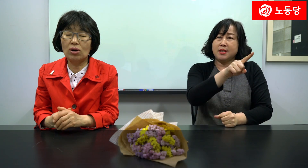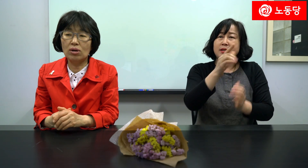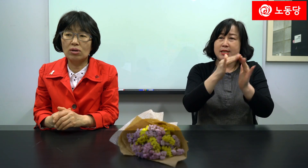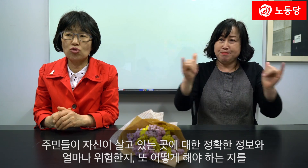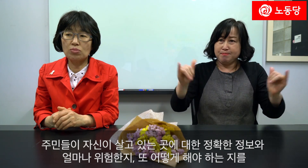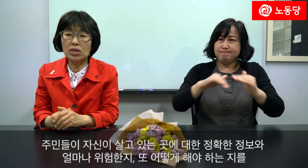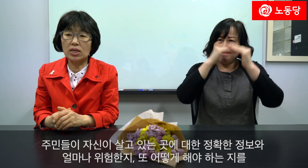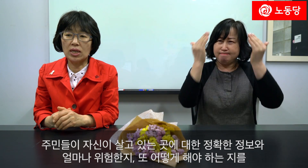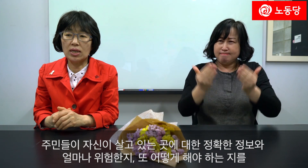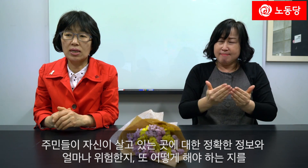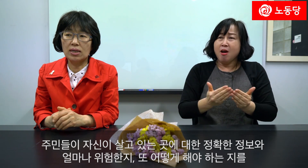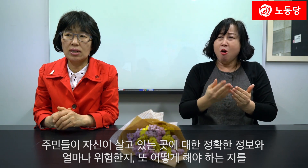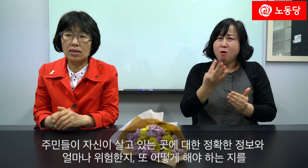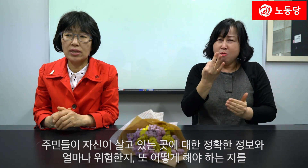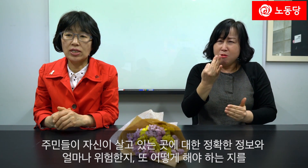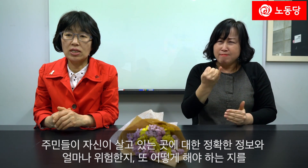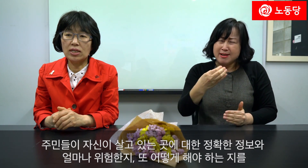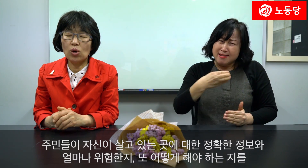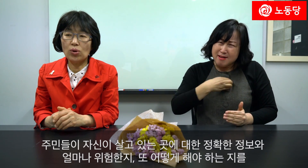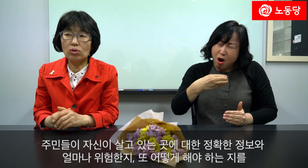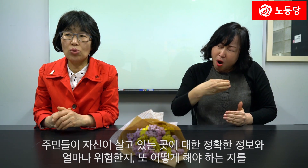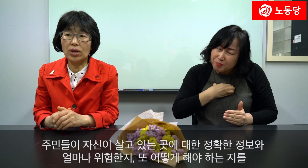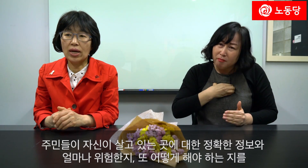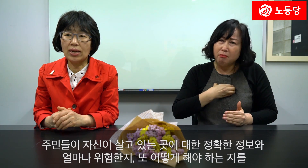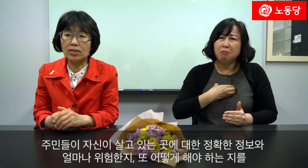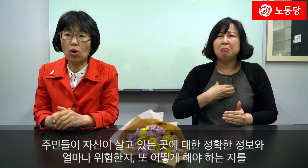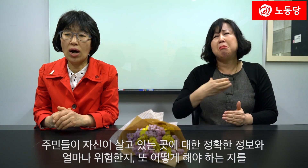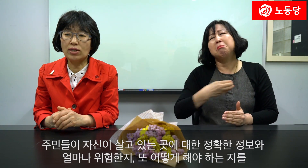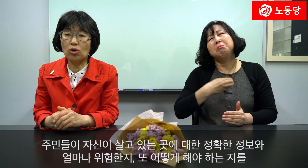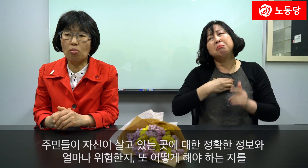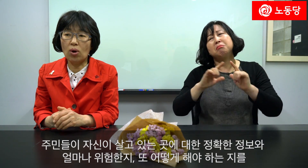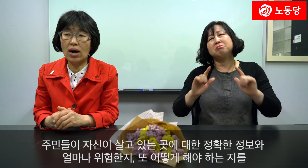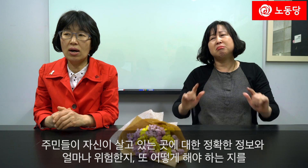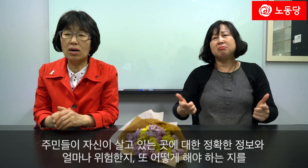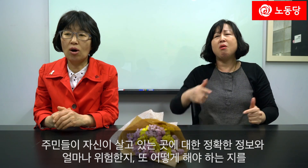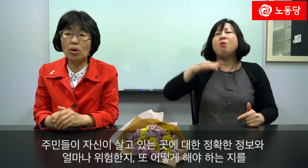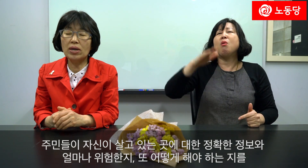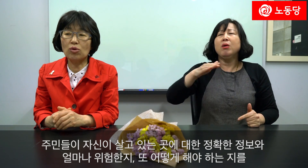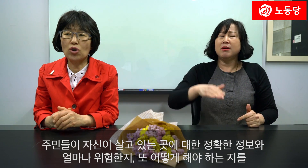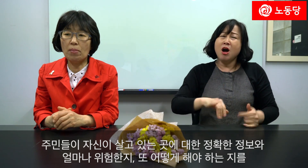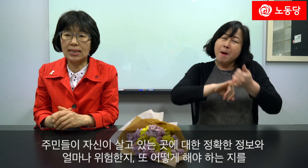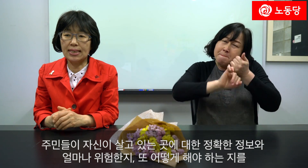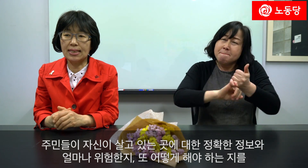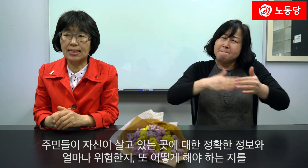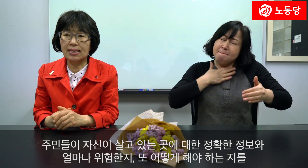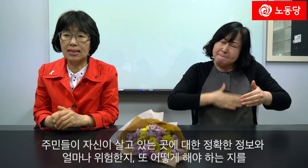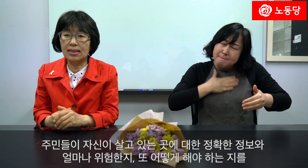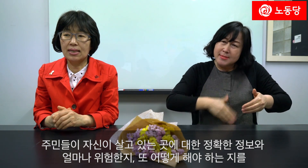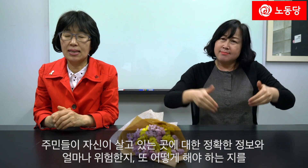만들어서 주민들이 자신이 살고 있는 곳에 대한 정확한 정보와 얼마나